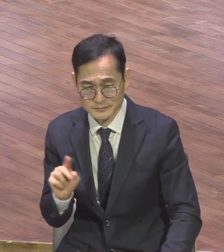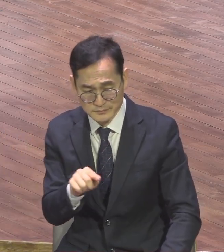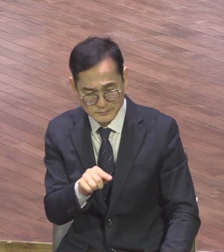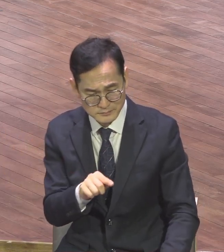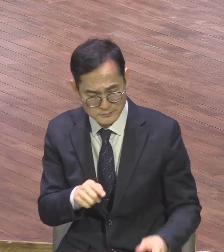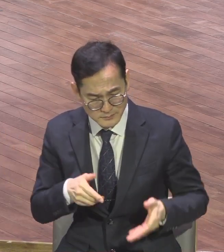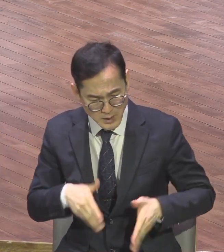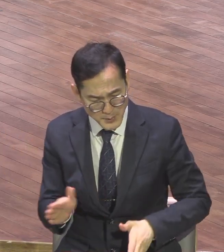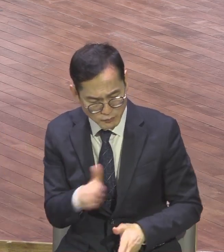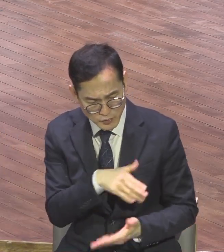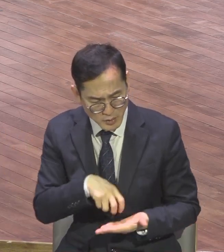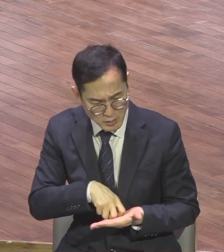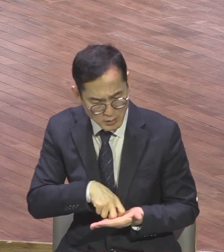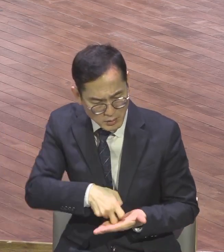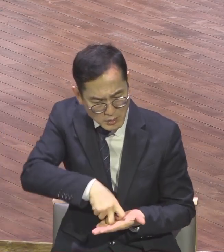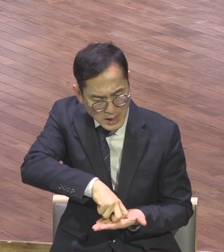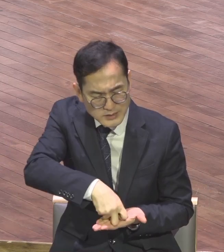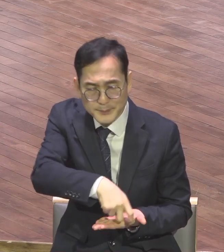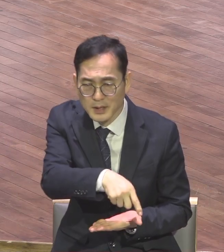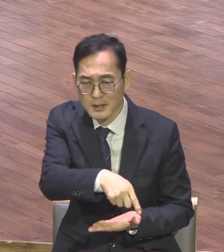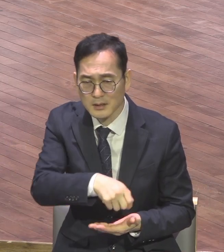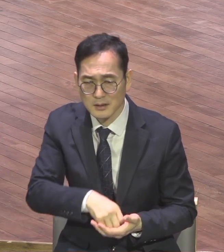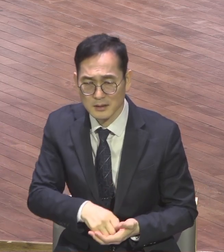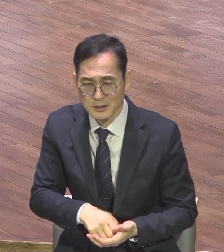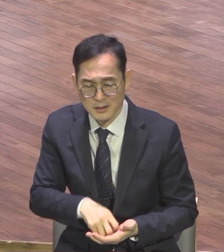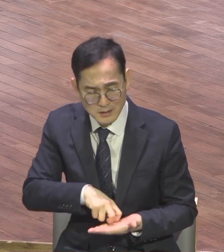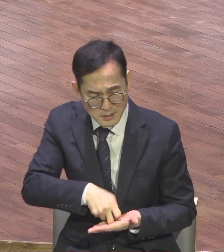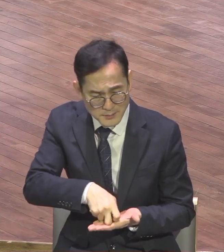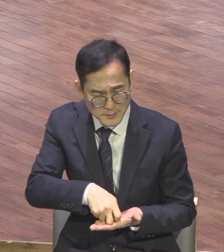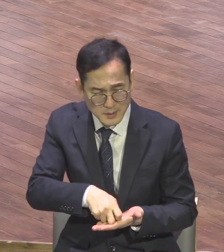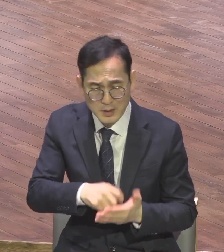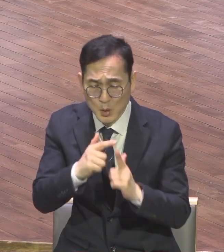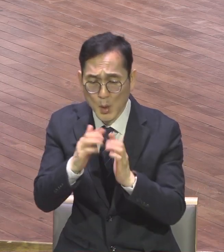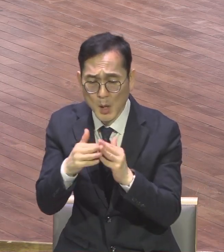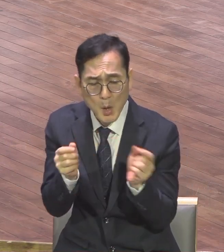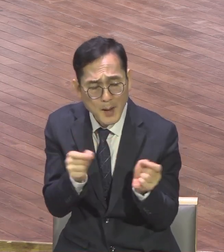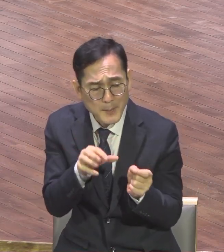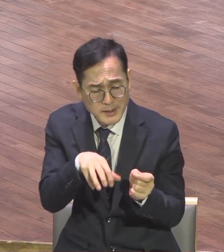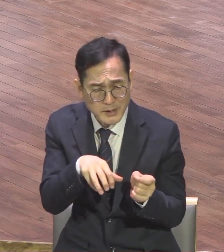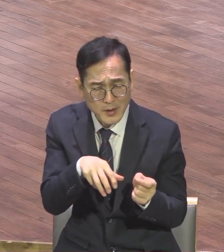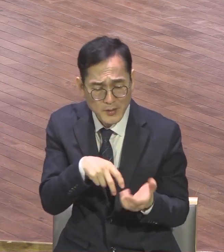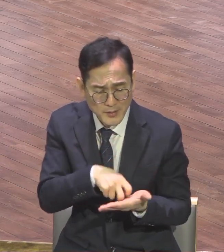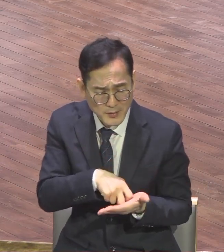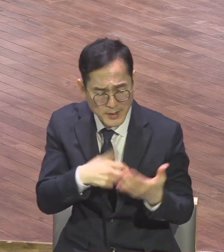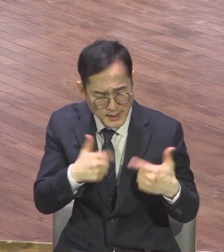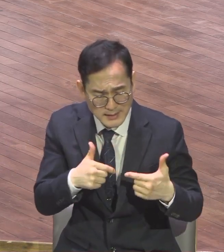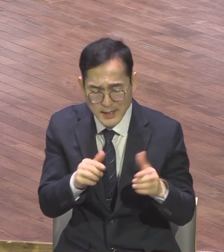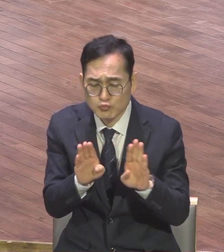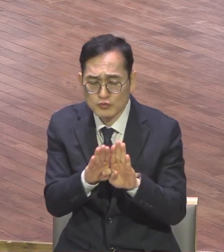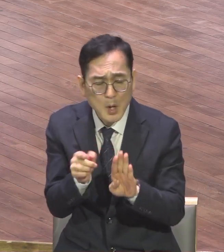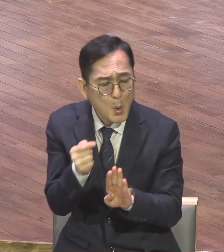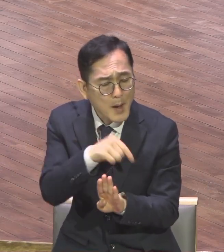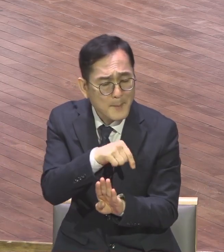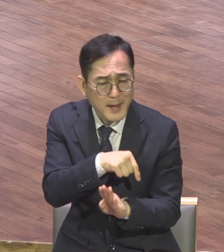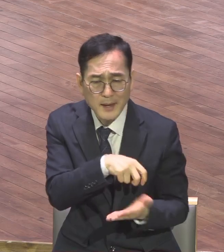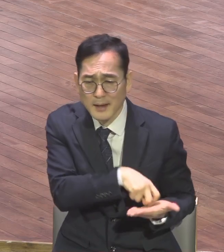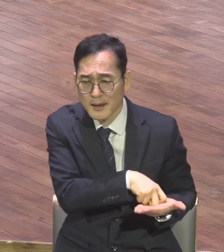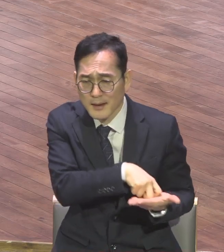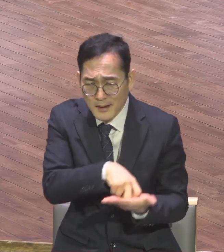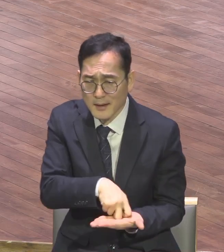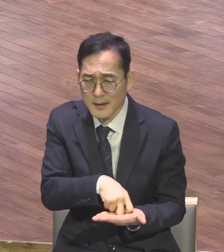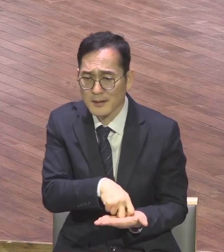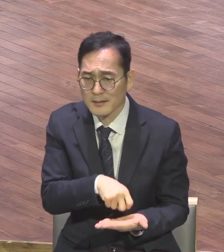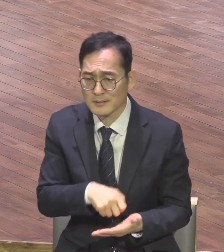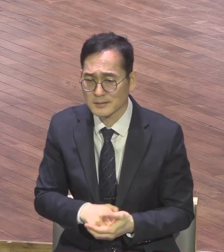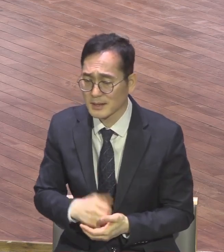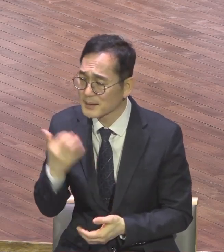사람들이 메고 오니 이는 성전에 들어가는 사람들에게 구걸하기 위하여 날마다 미문이라는 성전문에 두는 자라. 그가